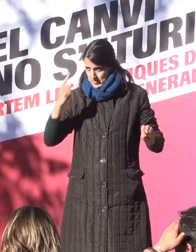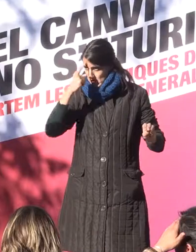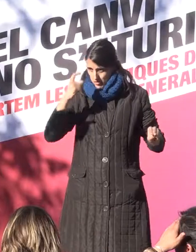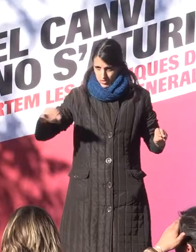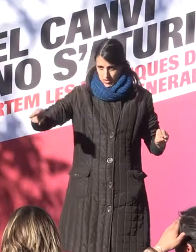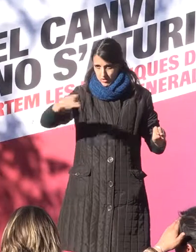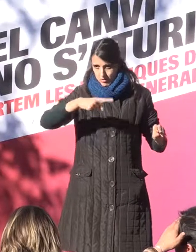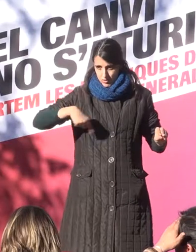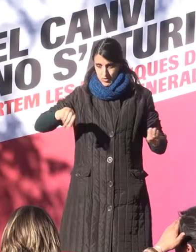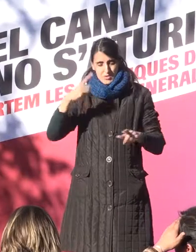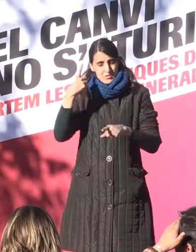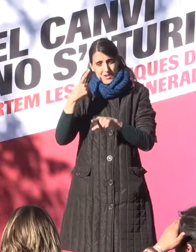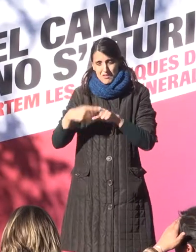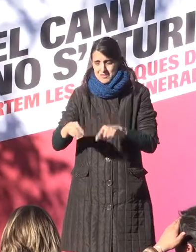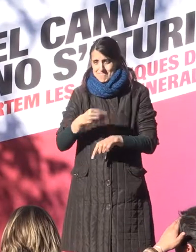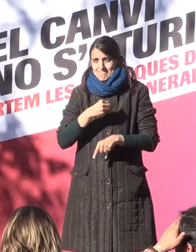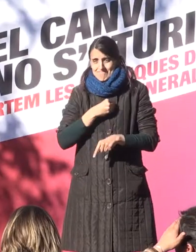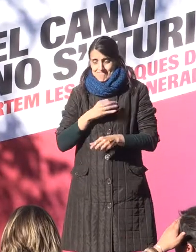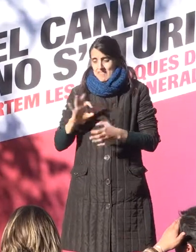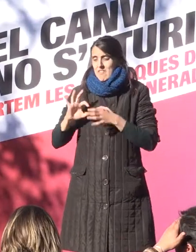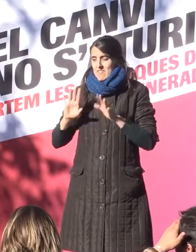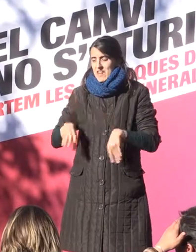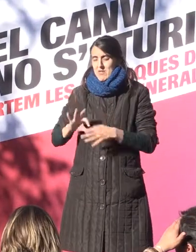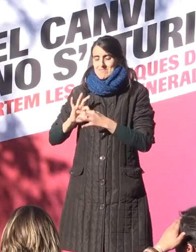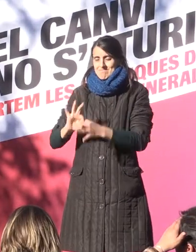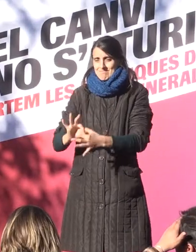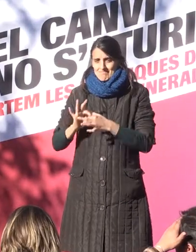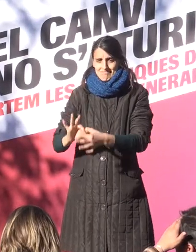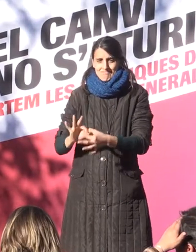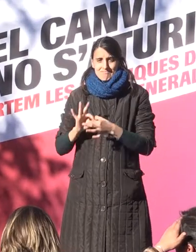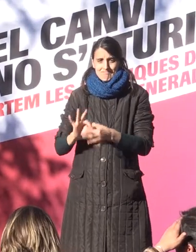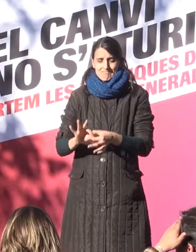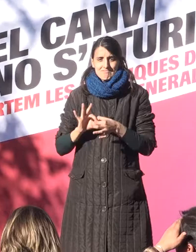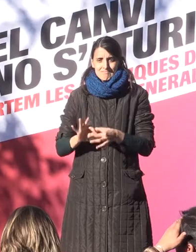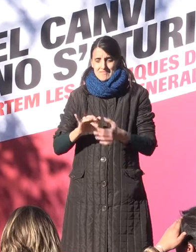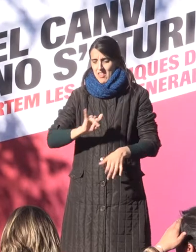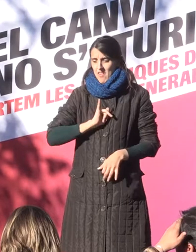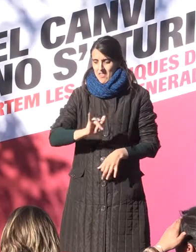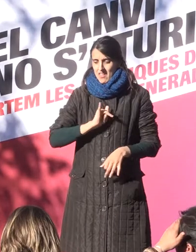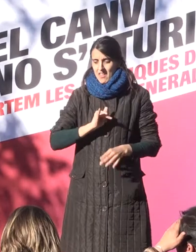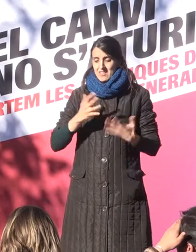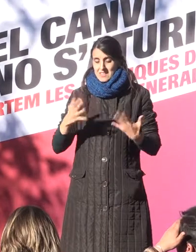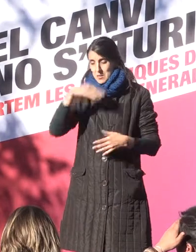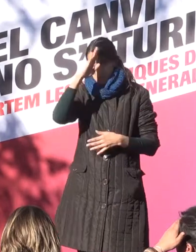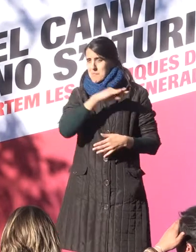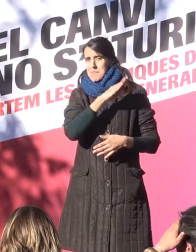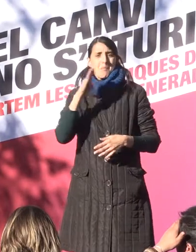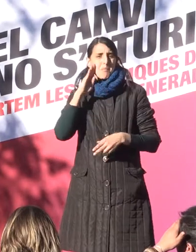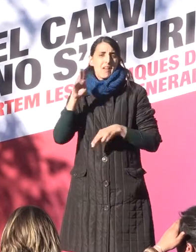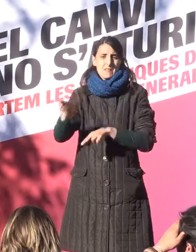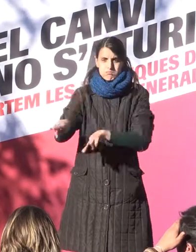lamentablemente no se hermana que tiene que ver tener padres asesinados y desaparecidos